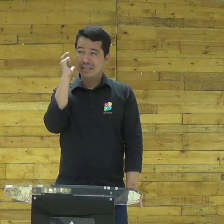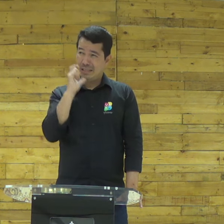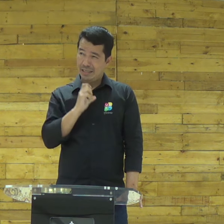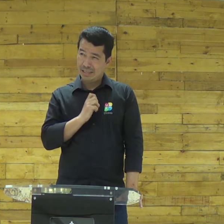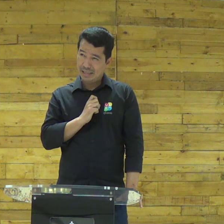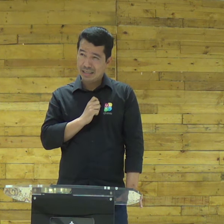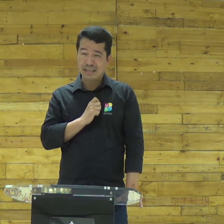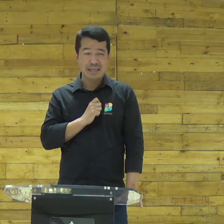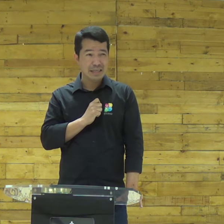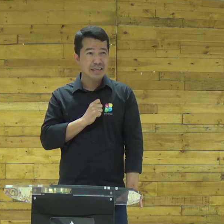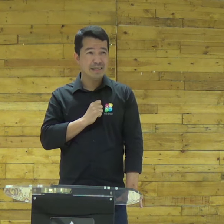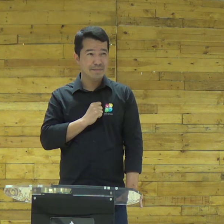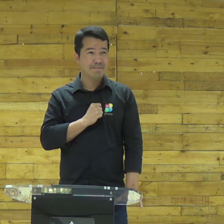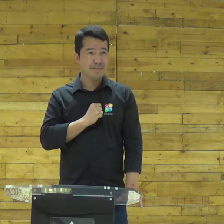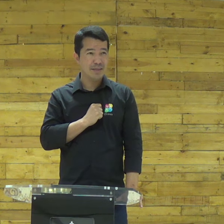pensar e